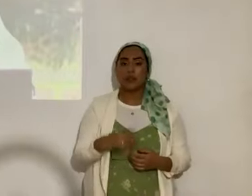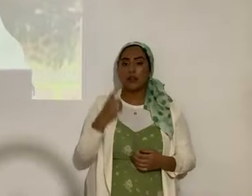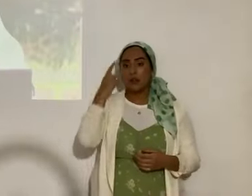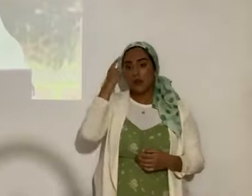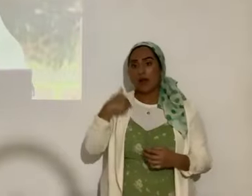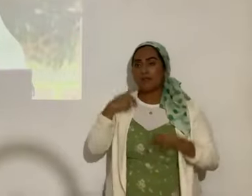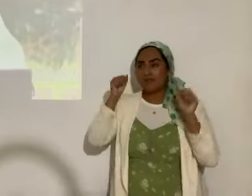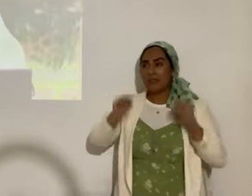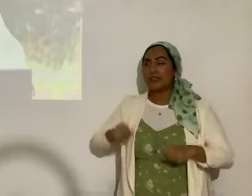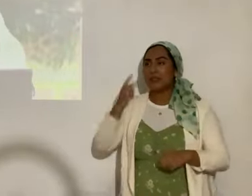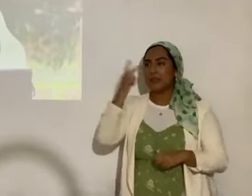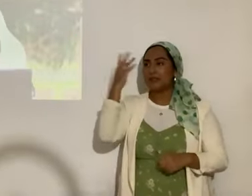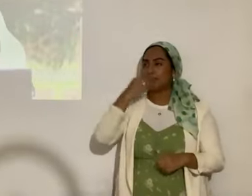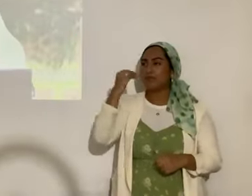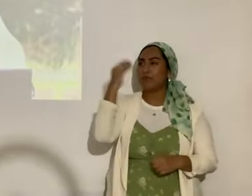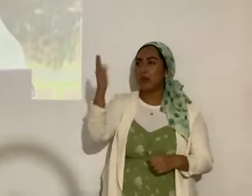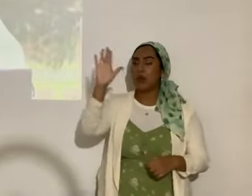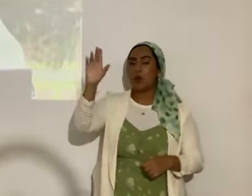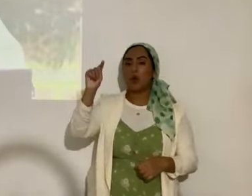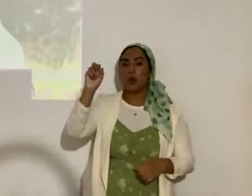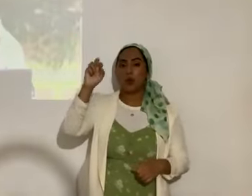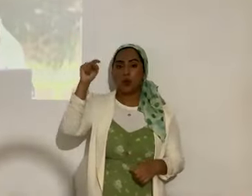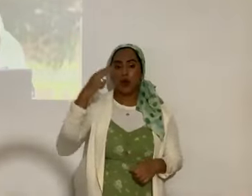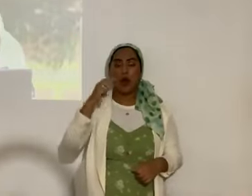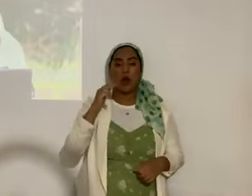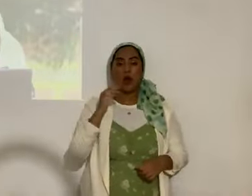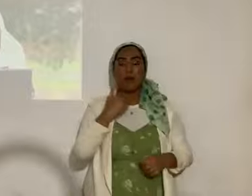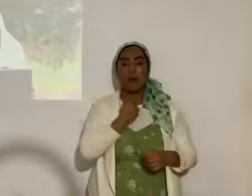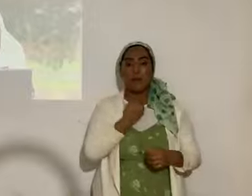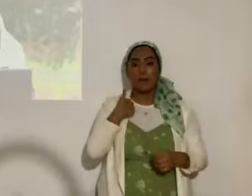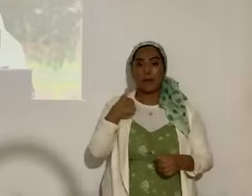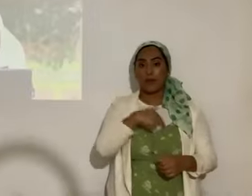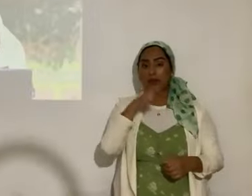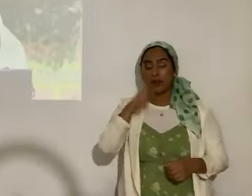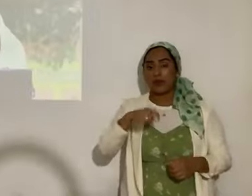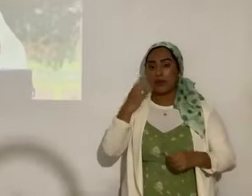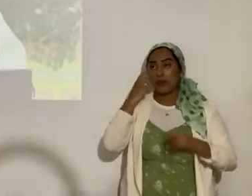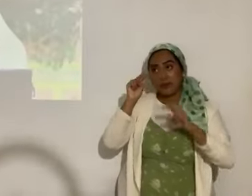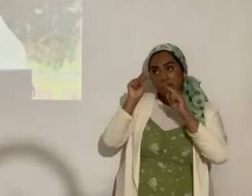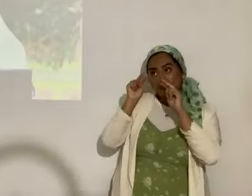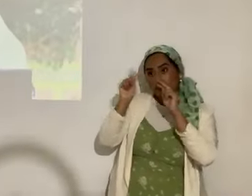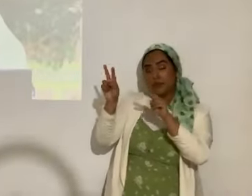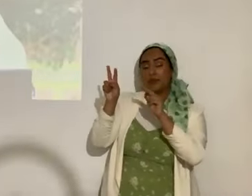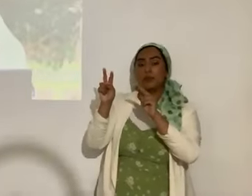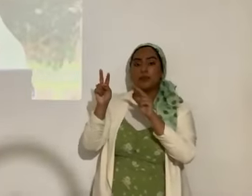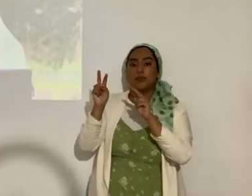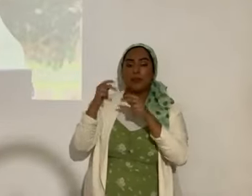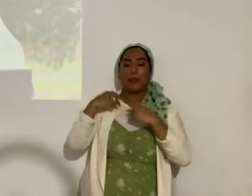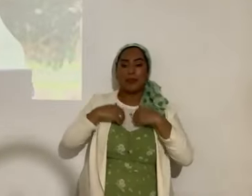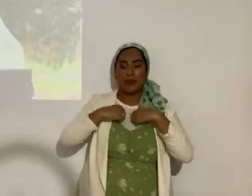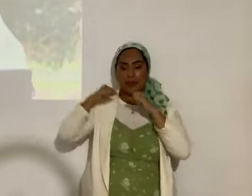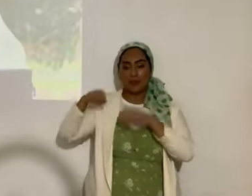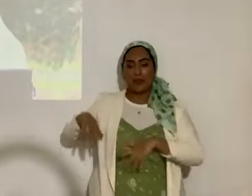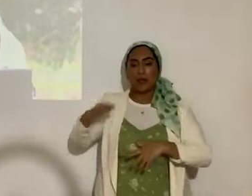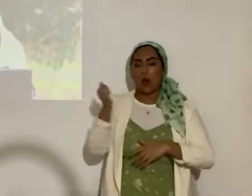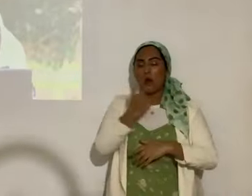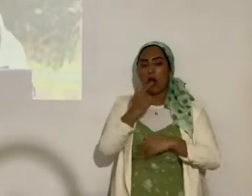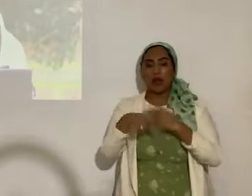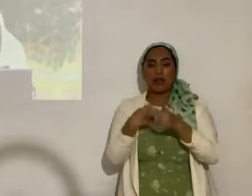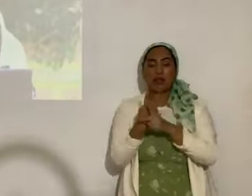ver las maravillas de torá debemos poner los ojos en lo espiritual nosotros como hijos hijas de yagüe y despojarnos de todo